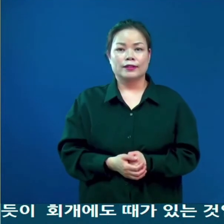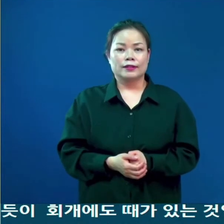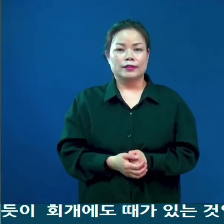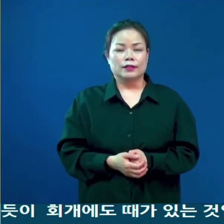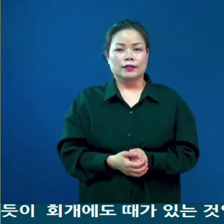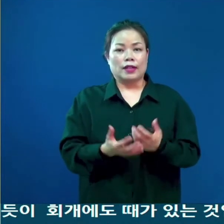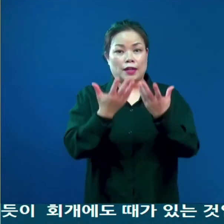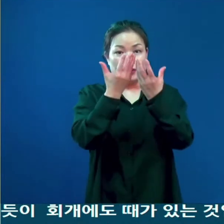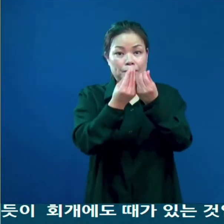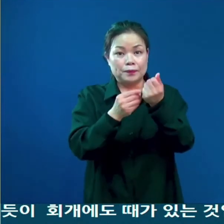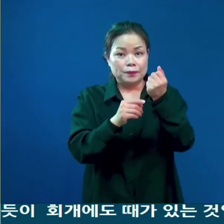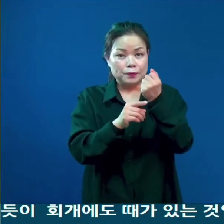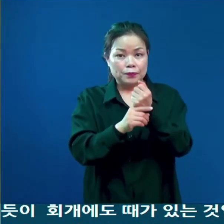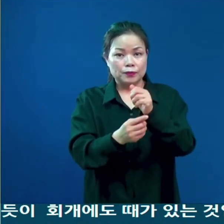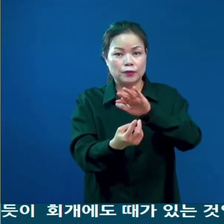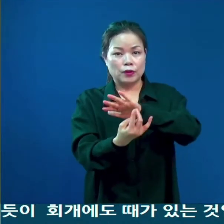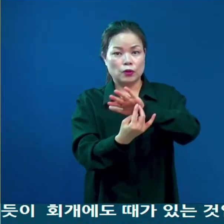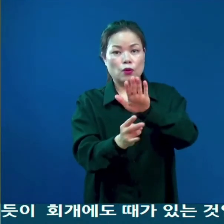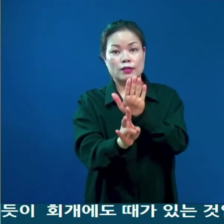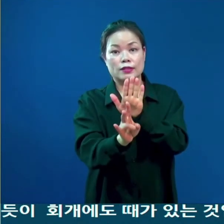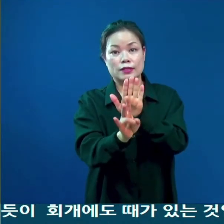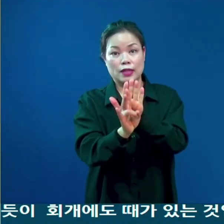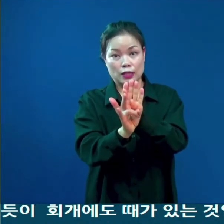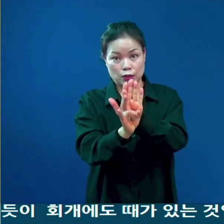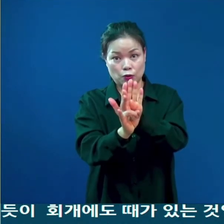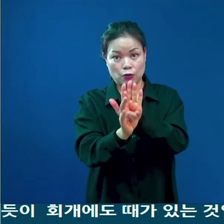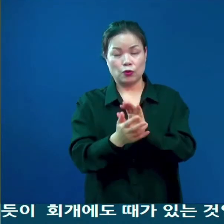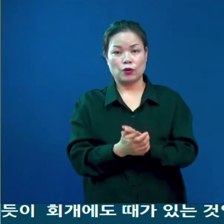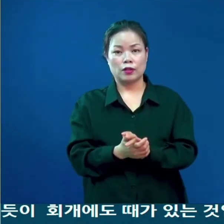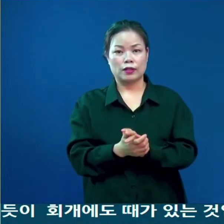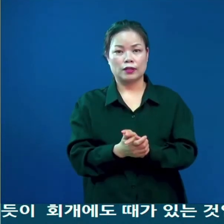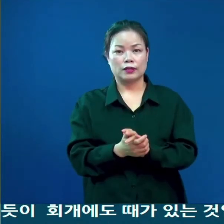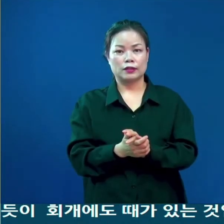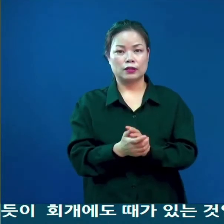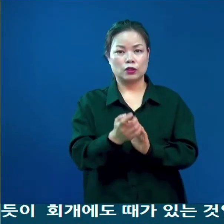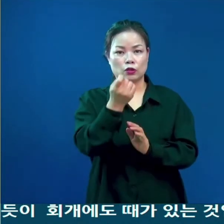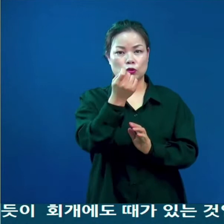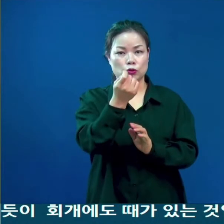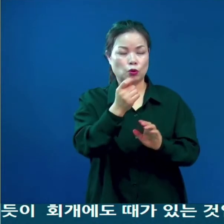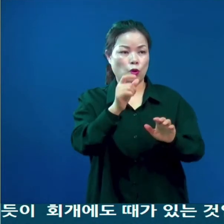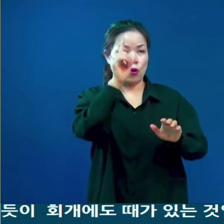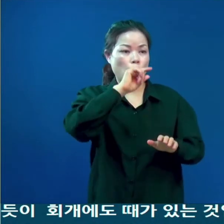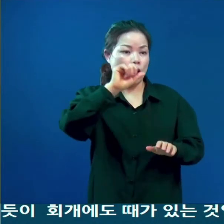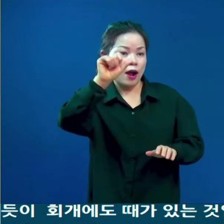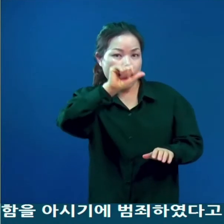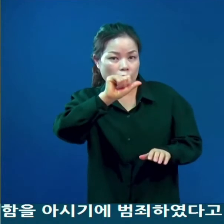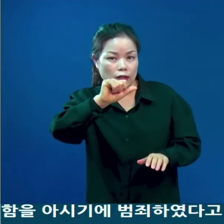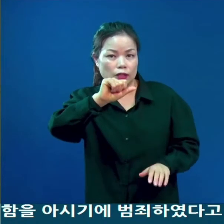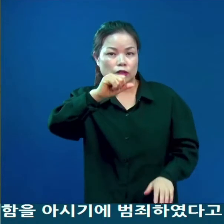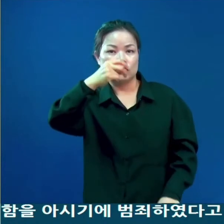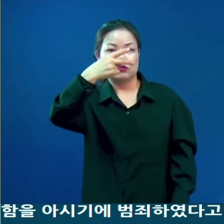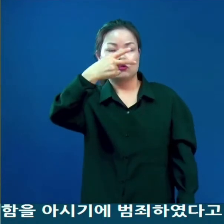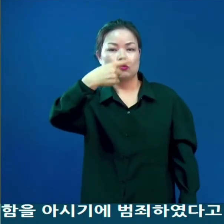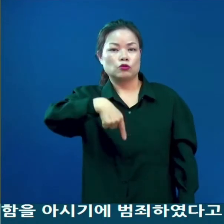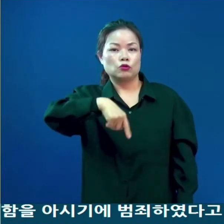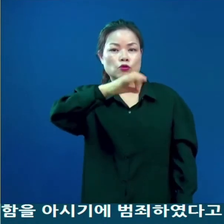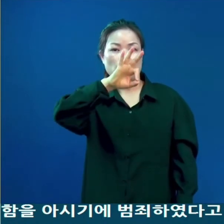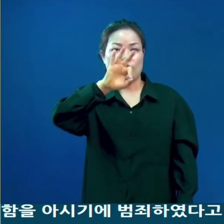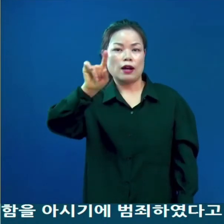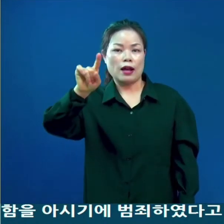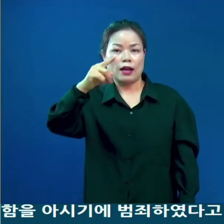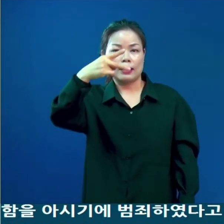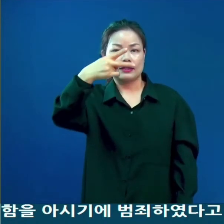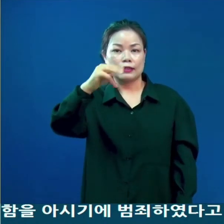단적인 예로 요한계시록 말씀을 보면요, 소아시아 7교회 가운데 두아티라라는 교회가 등장을